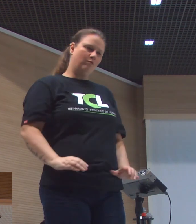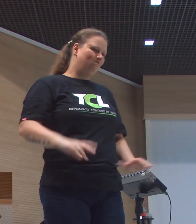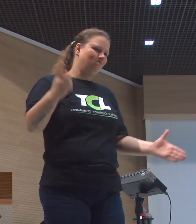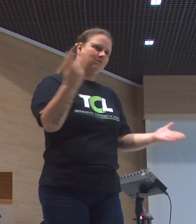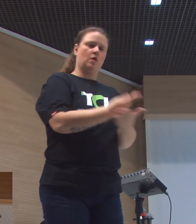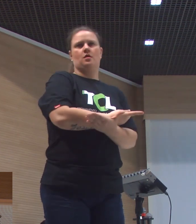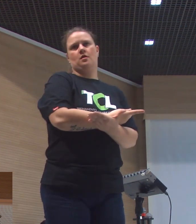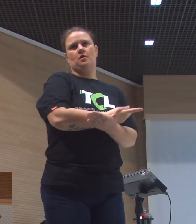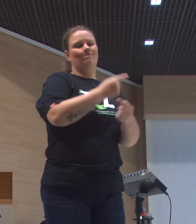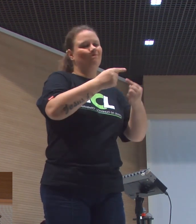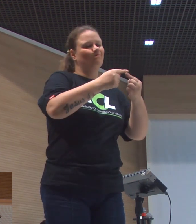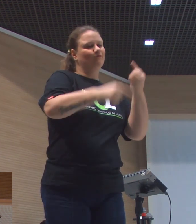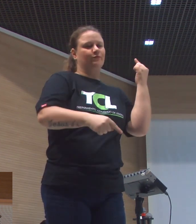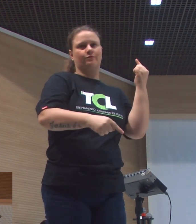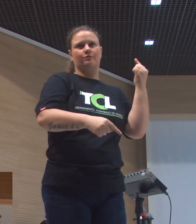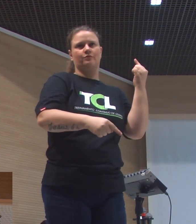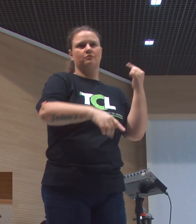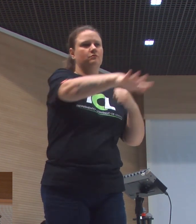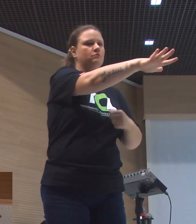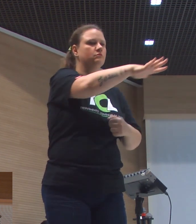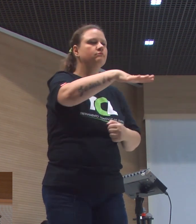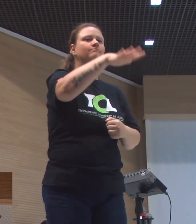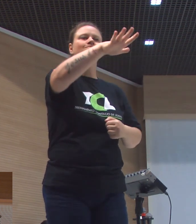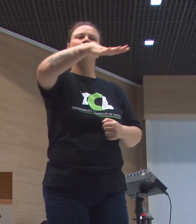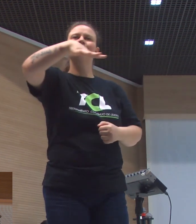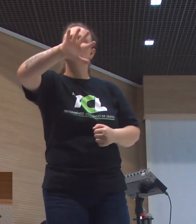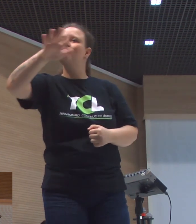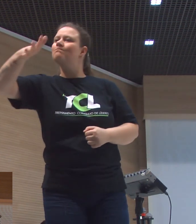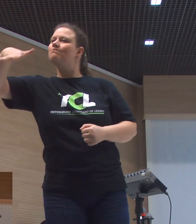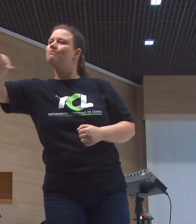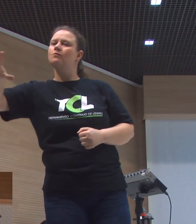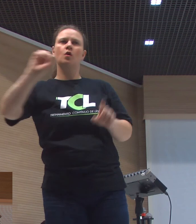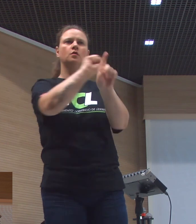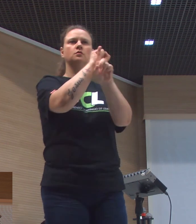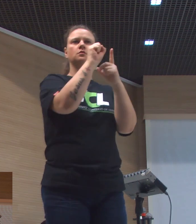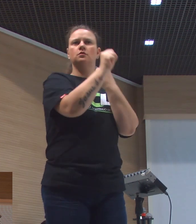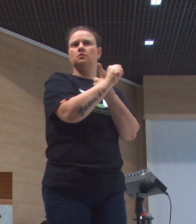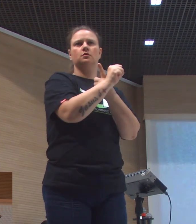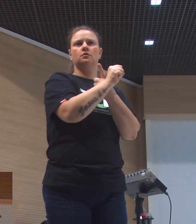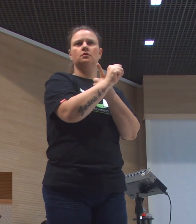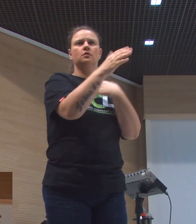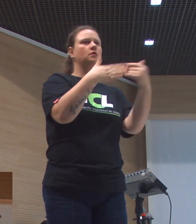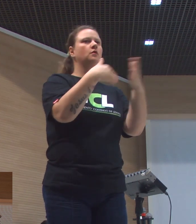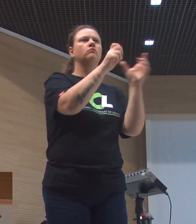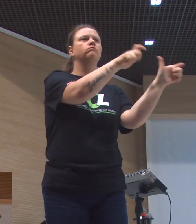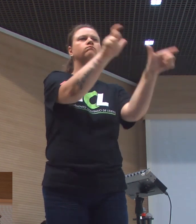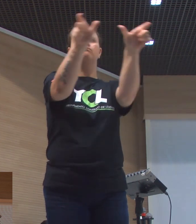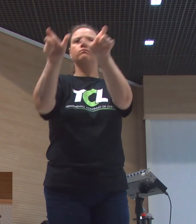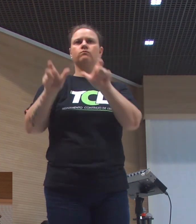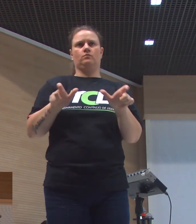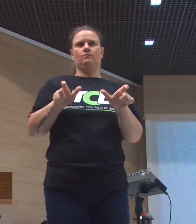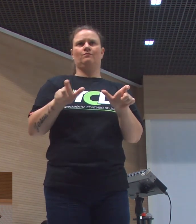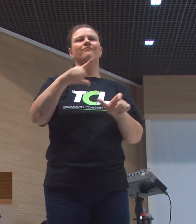aéticos, em todas as camadas da sociedade, em todos os setores